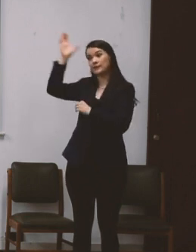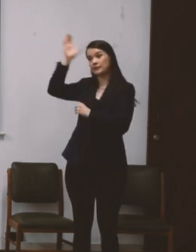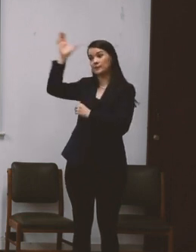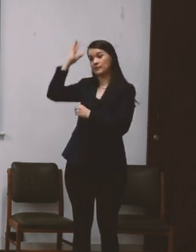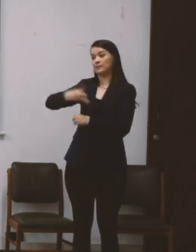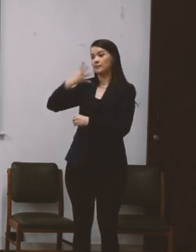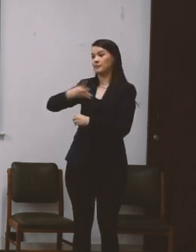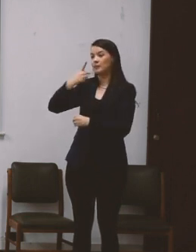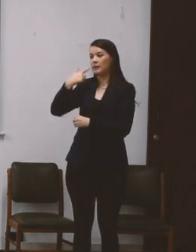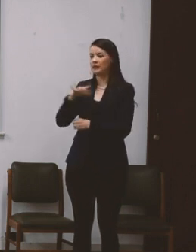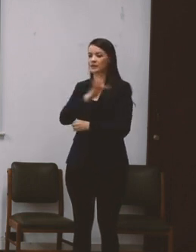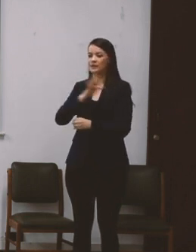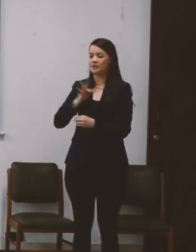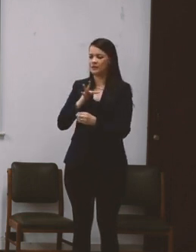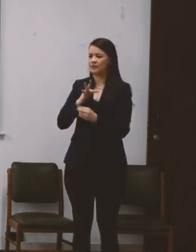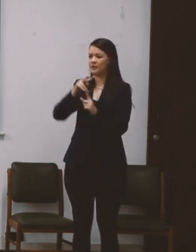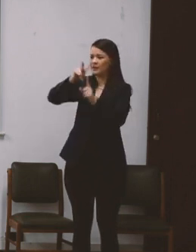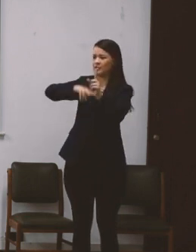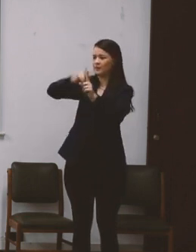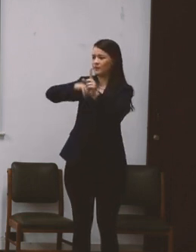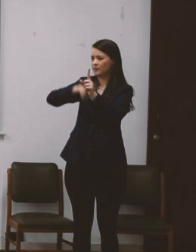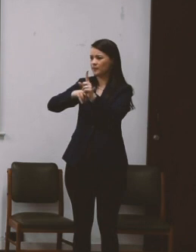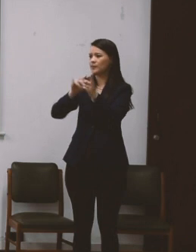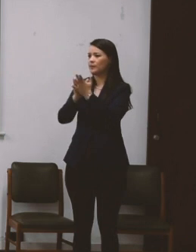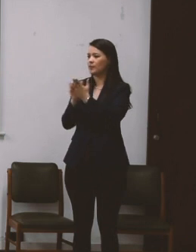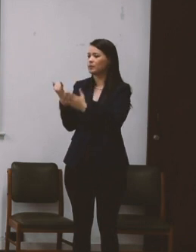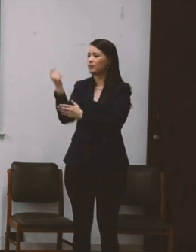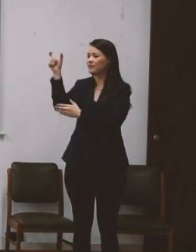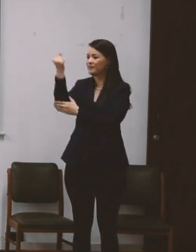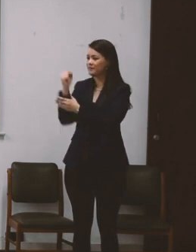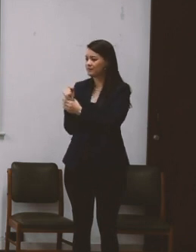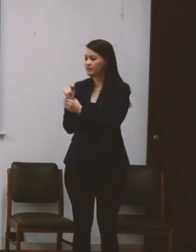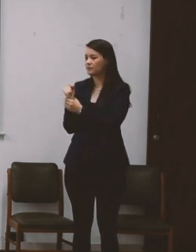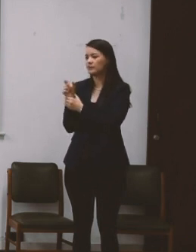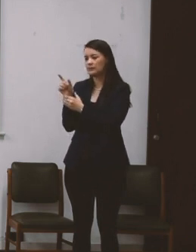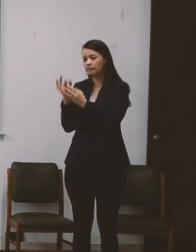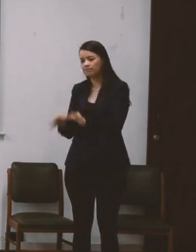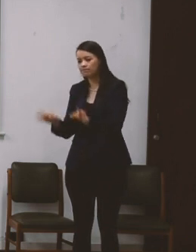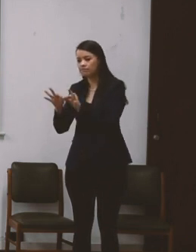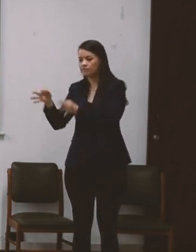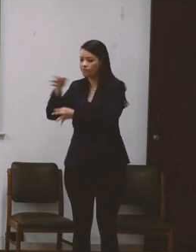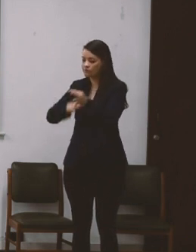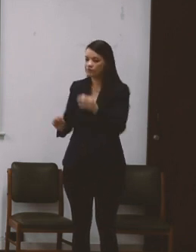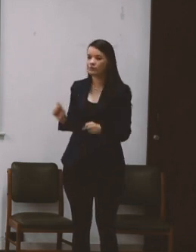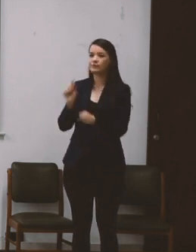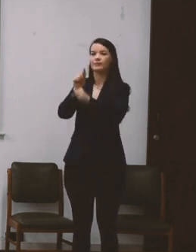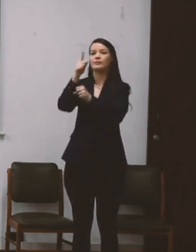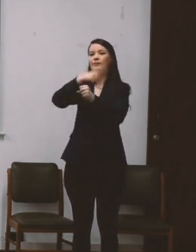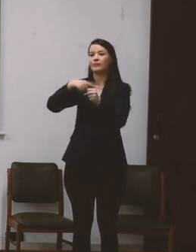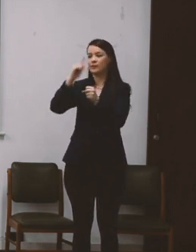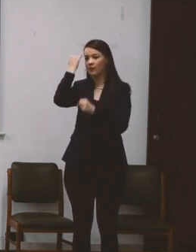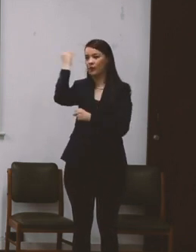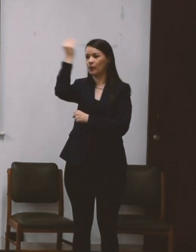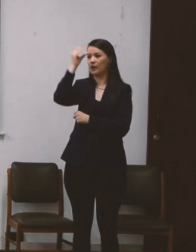su filantropía terapéutica. De alguna manera, ese fracaso debe ser clave para la crítica anticapacitista y el